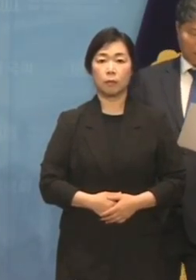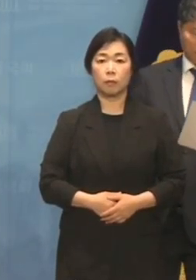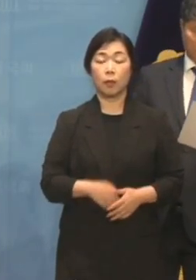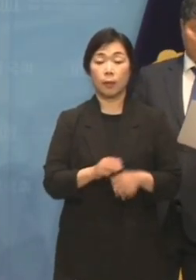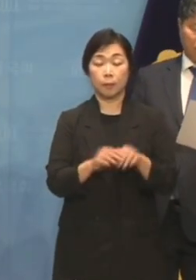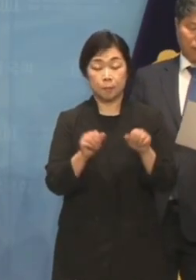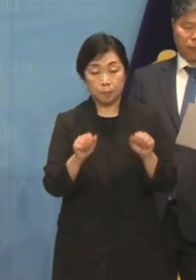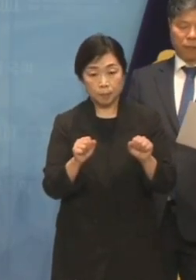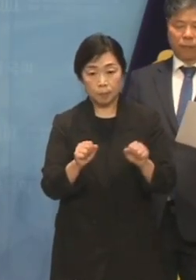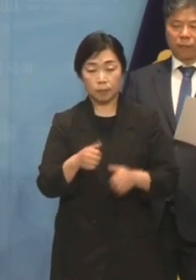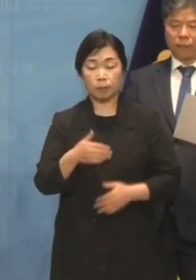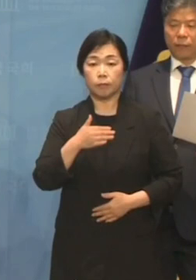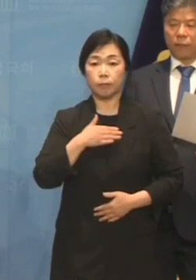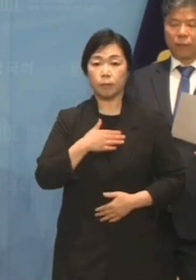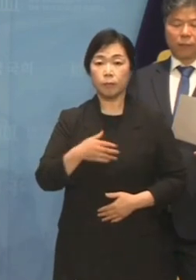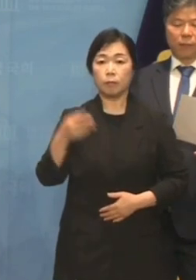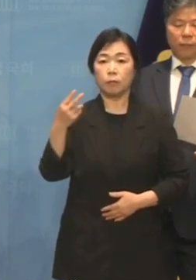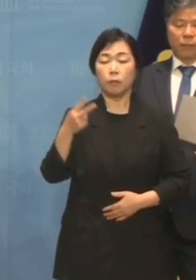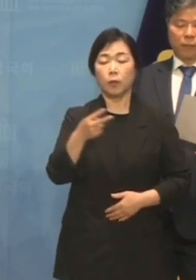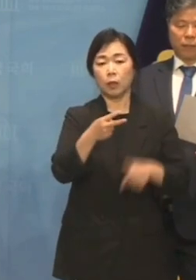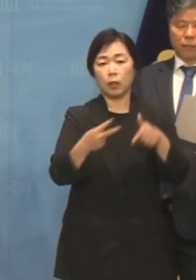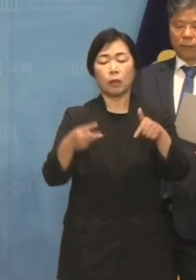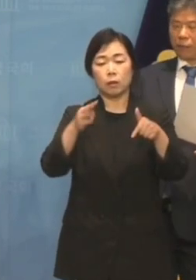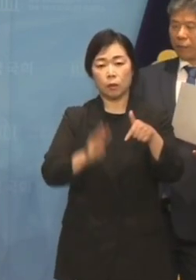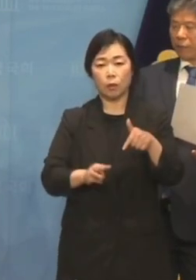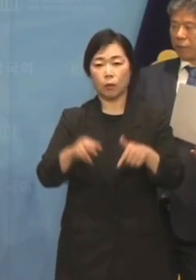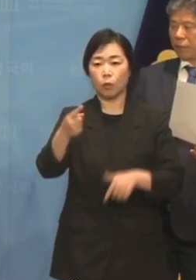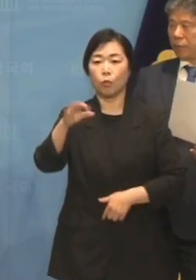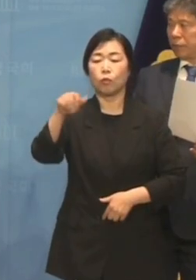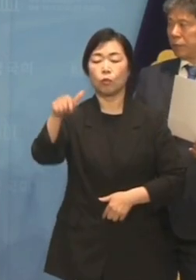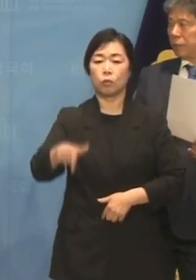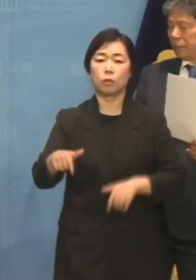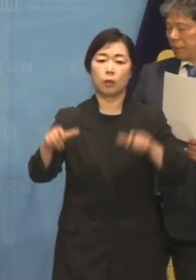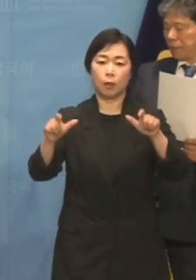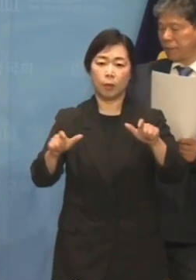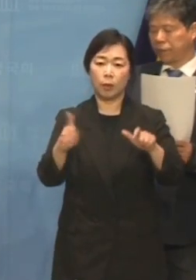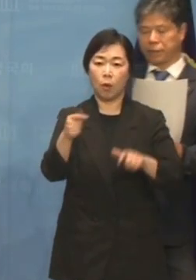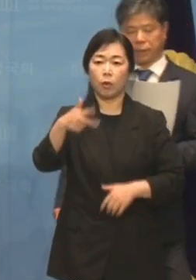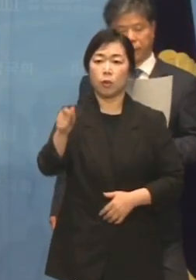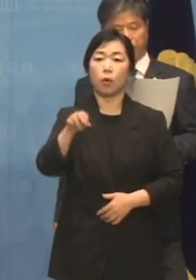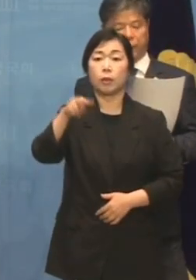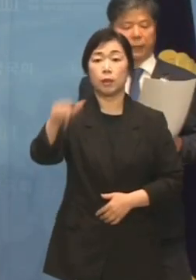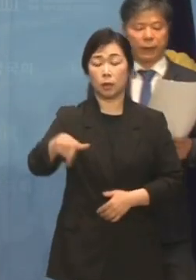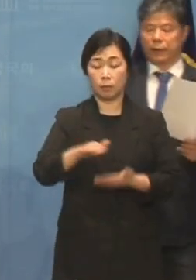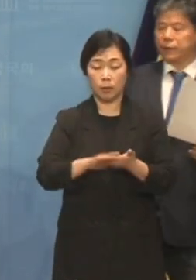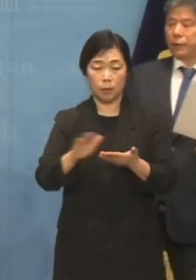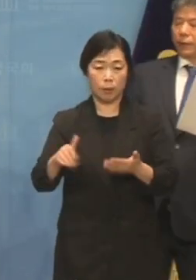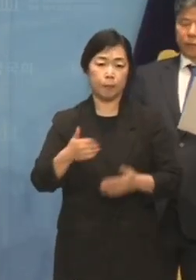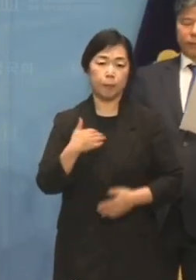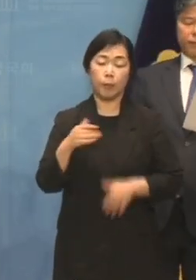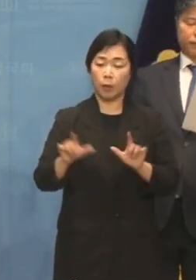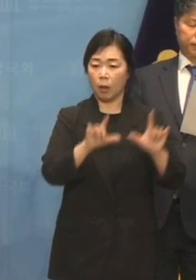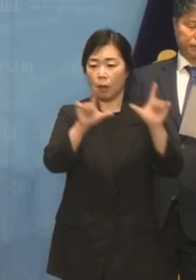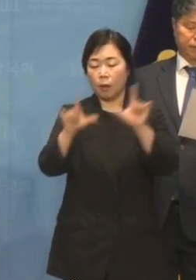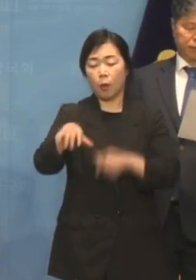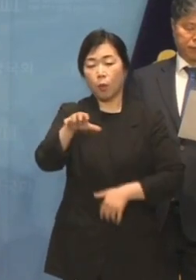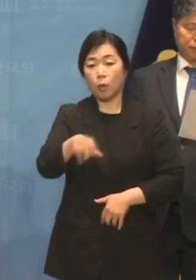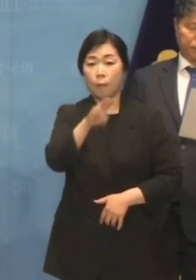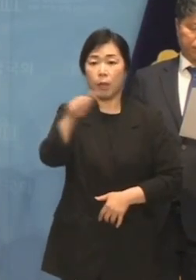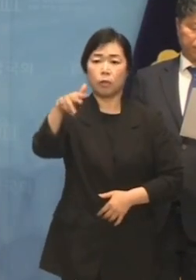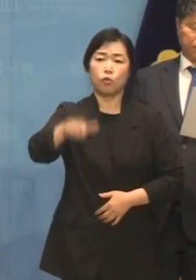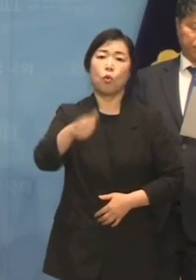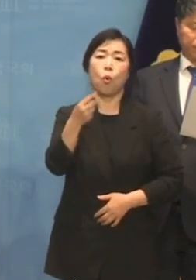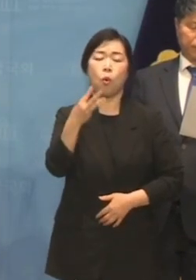네, 안녕하세요. 저는 인천 동구 미추홀구갑 국회의원 허종식입니다. 제가 거주하고 있는